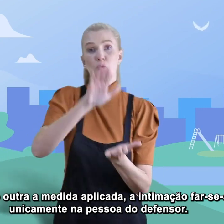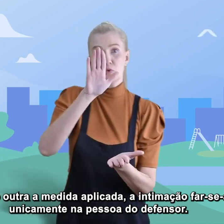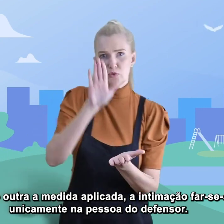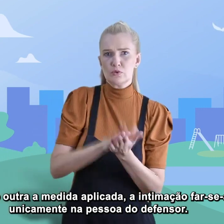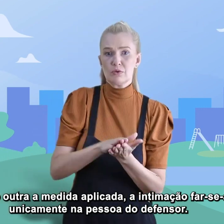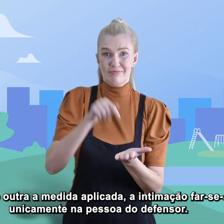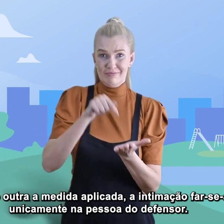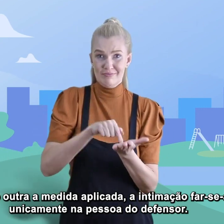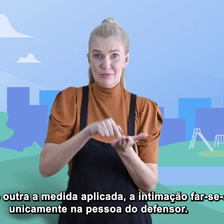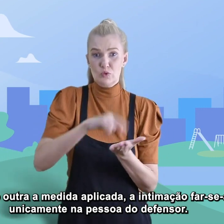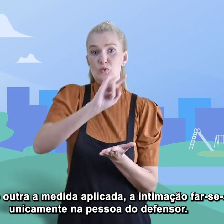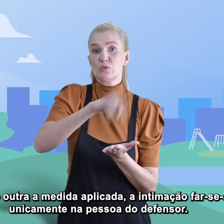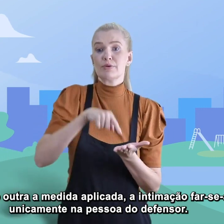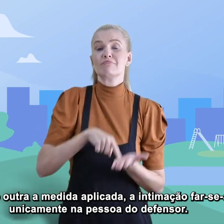na pessoa do defensor.